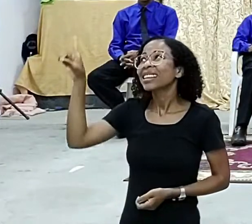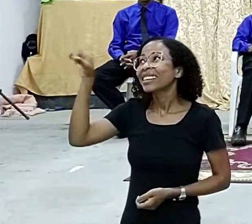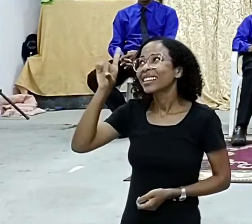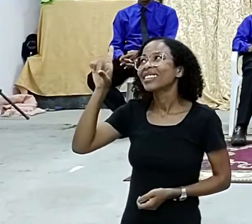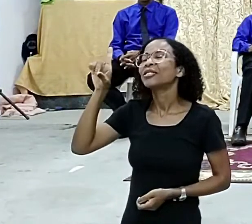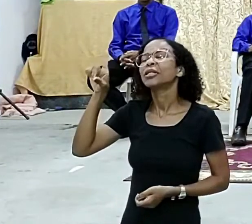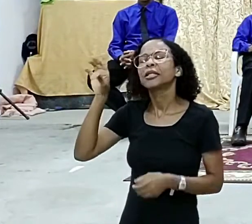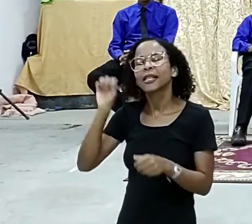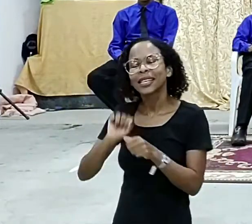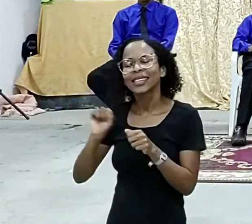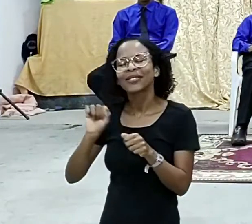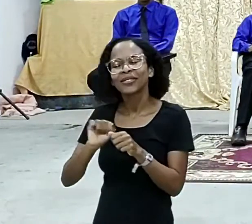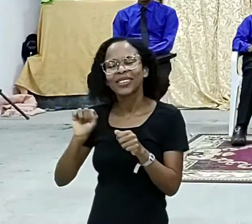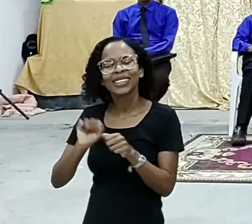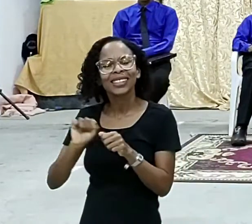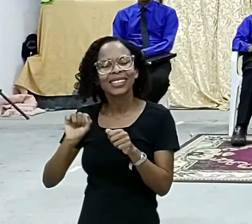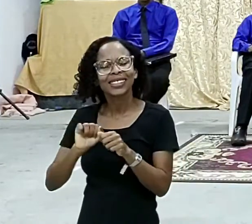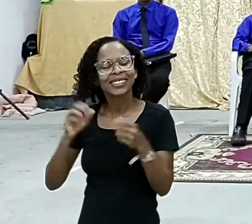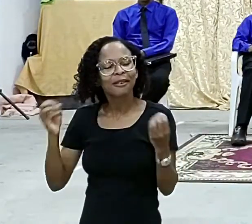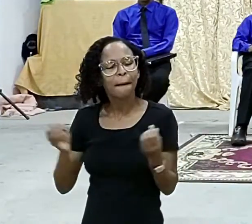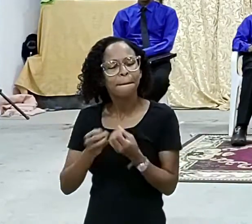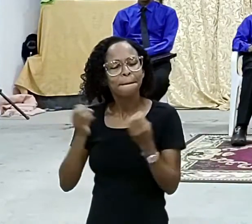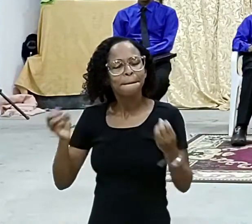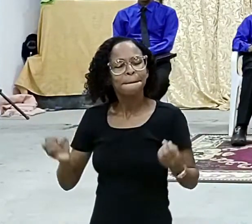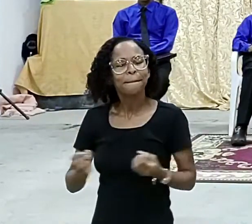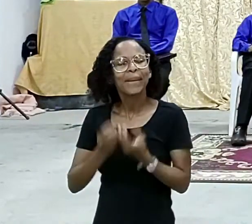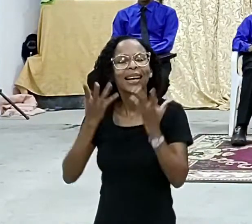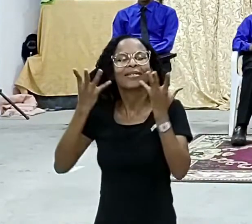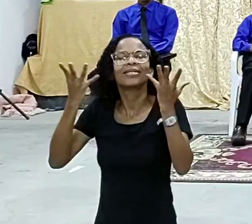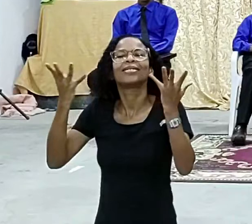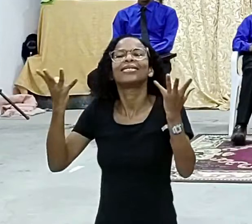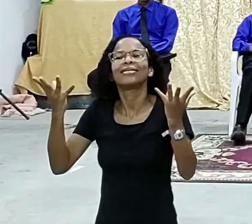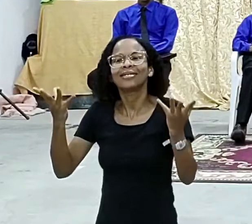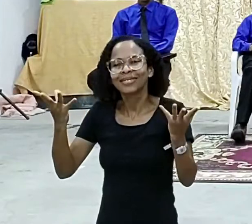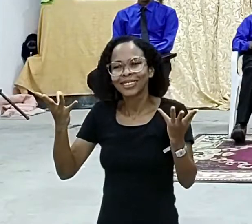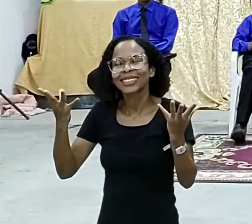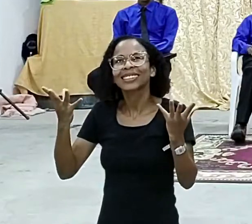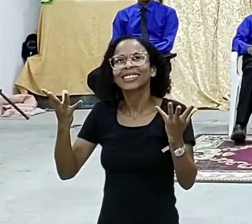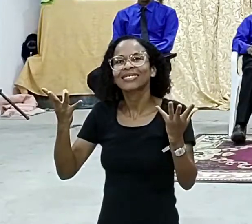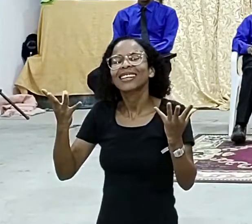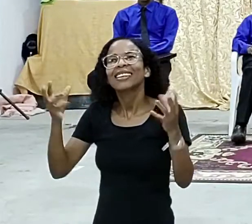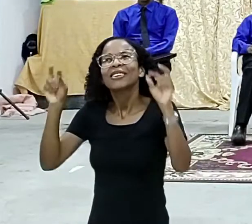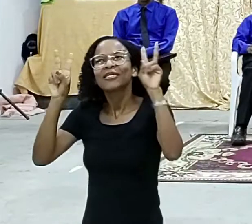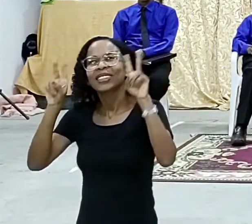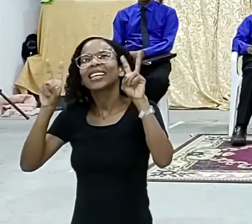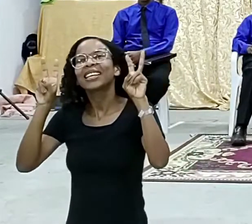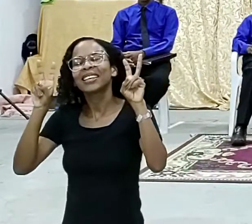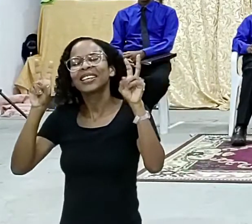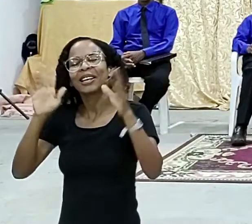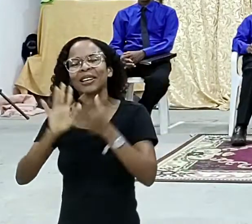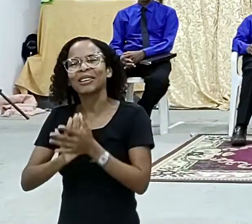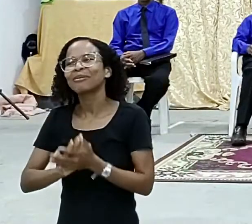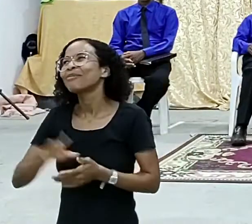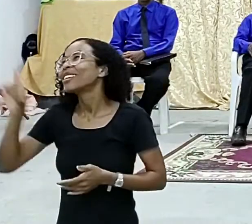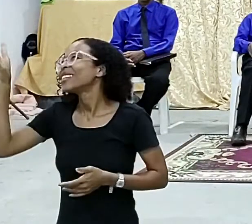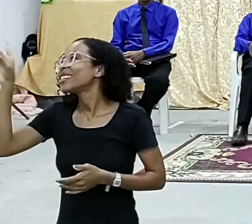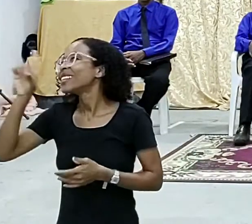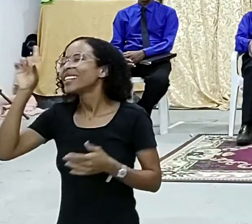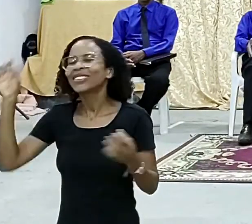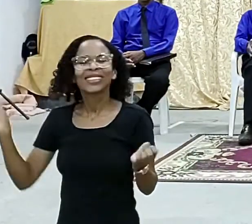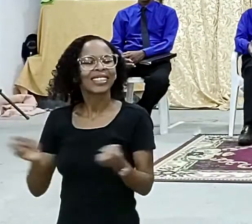aqui no tema escrito: grandes coisas fez o Senhor por nós, e por isso estamos